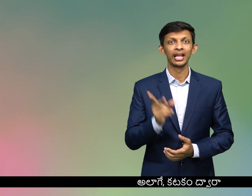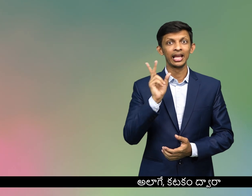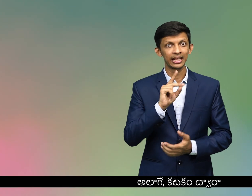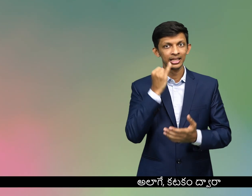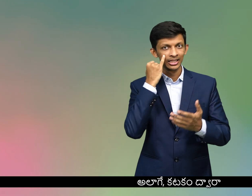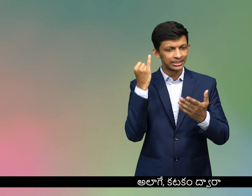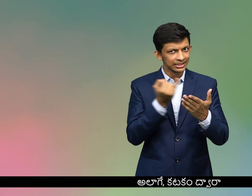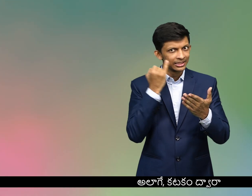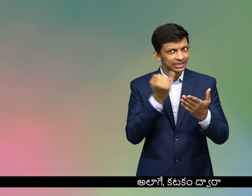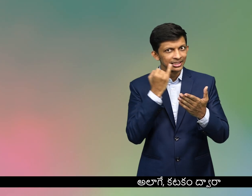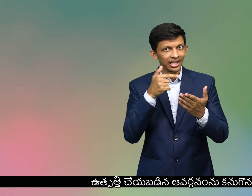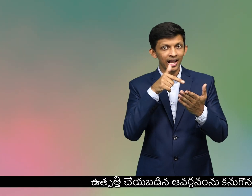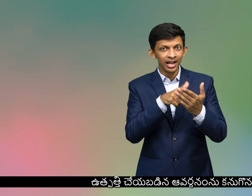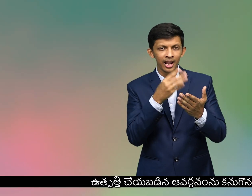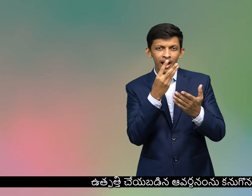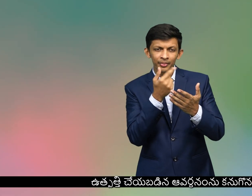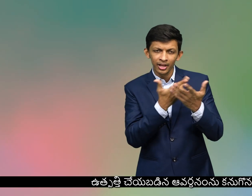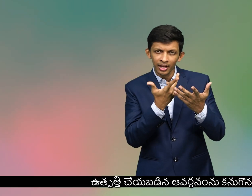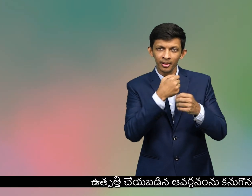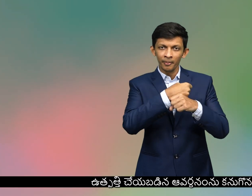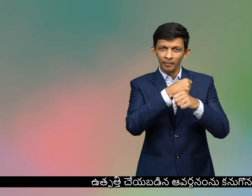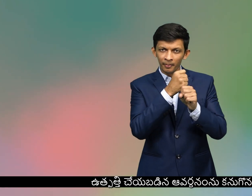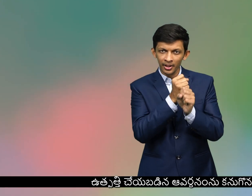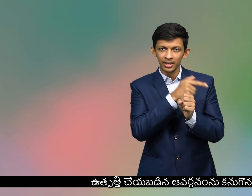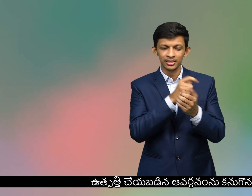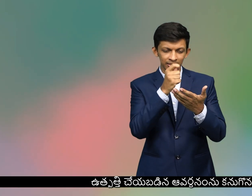అలాగే కటకం ద్వారా ఉత్పత్తి చేయబడిన ఆవర్ధనంను కనుగొనండి.